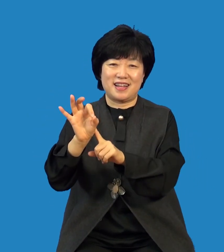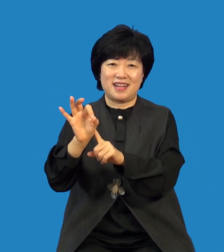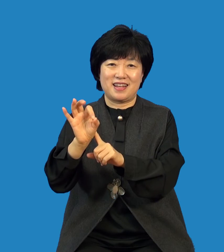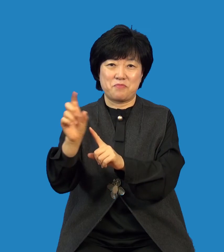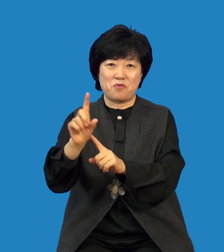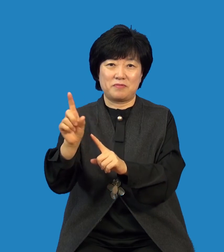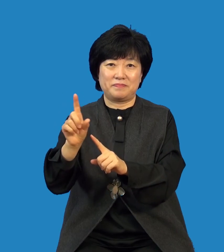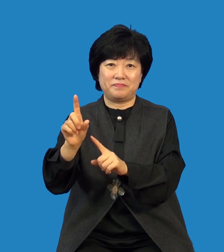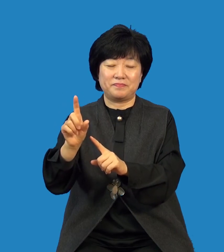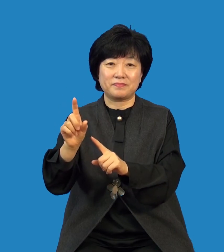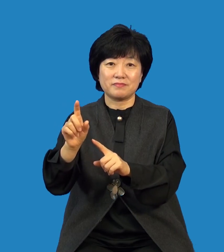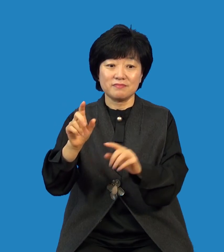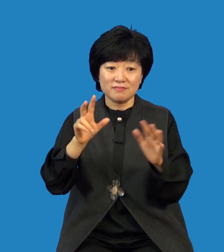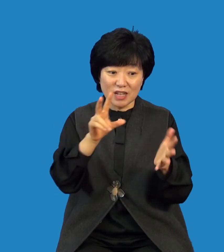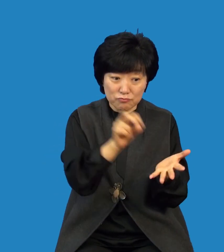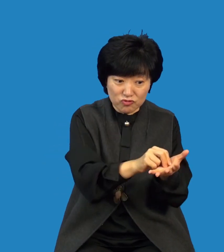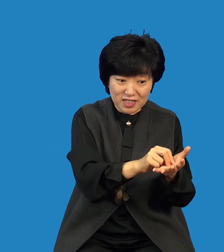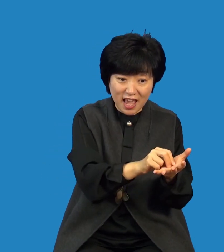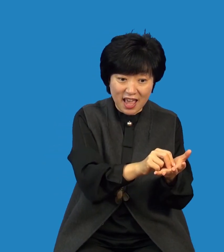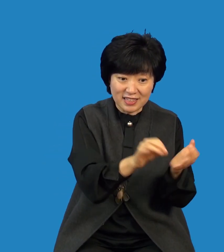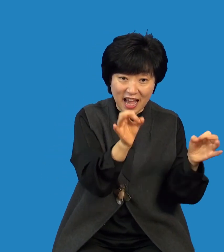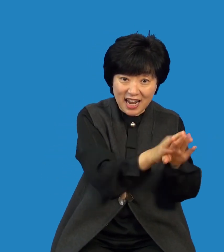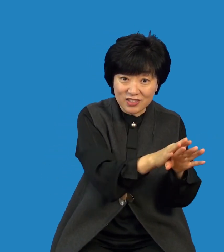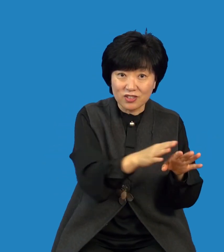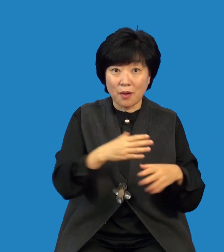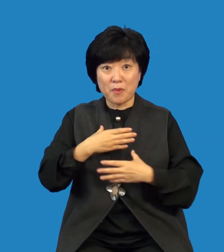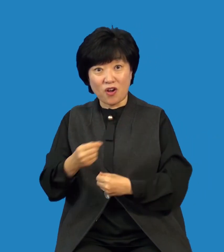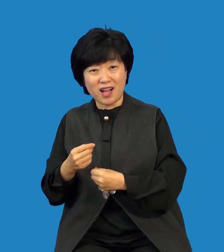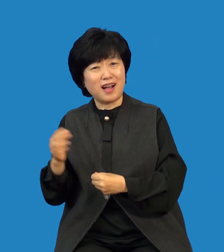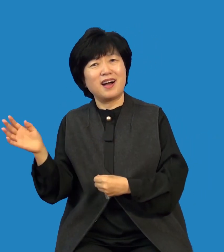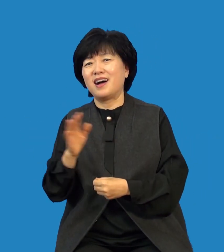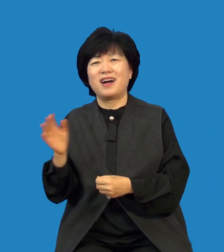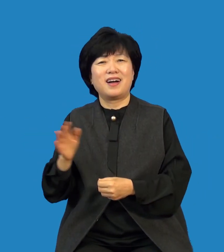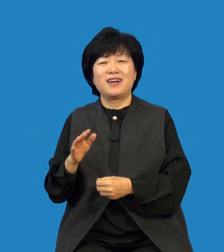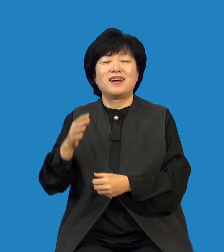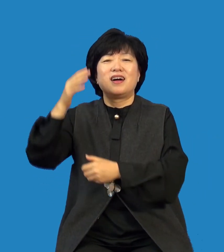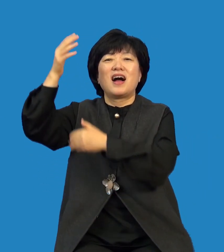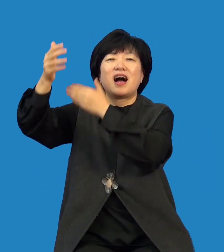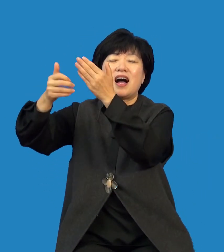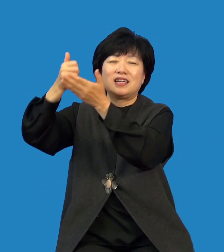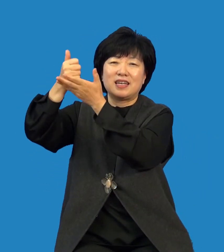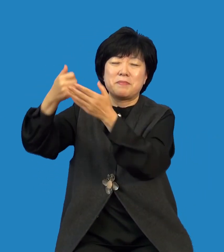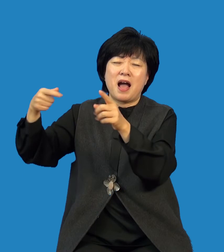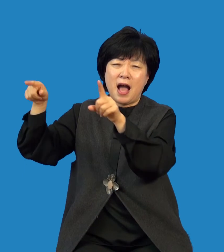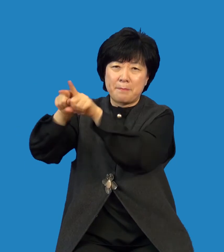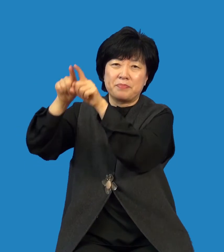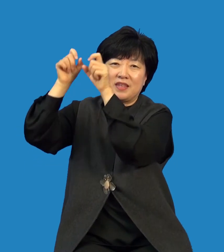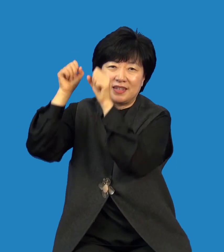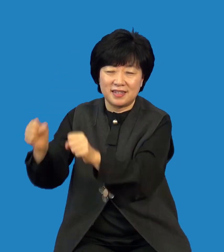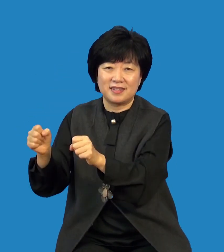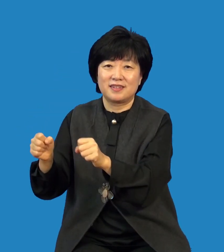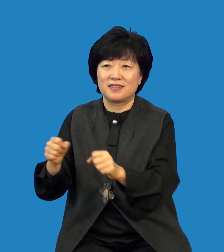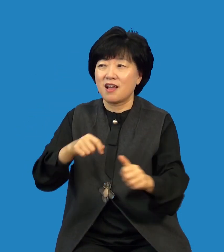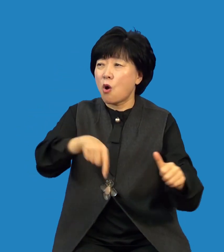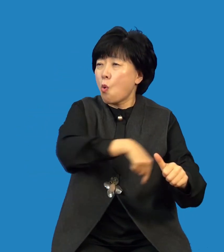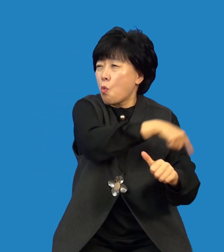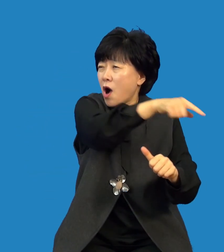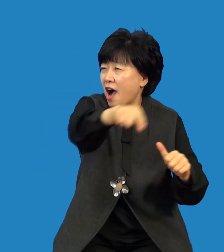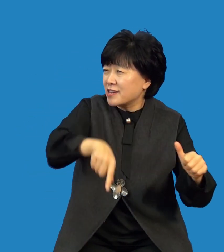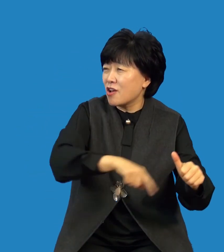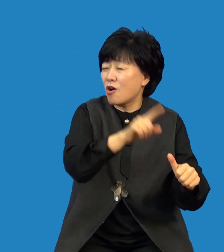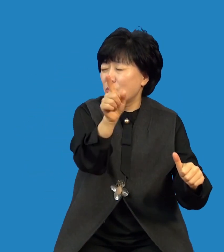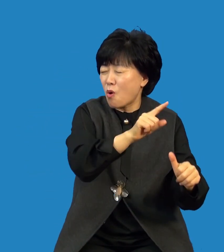됐는데, 아마 이게 지금까지 제가 살아오면서 받았던 가장 큰 레슨이었어요. 그 레슨이 뭐냐면, 평안이라고 하는 건 환경에서 오는 게 아니구나, 이걸 배운